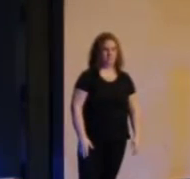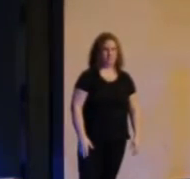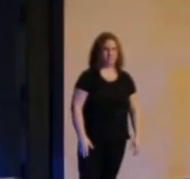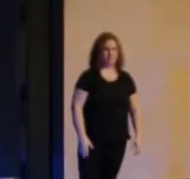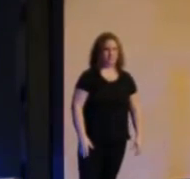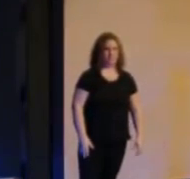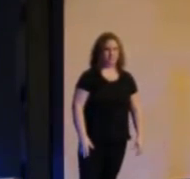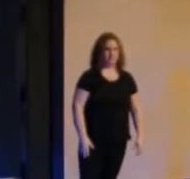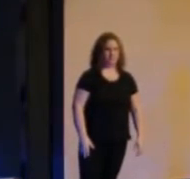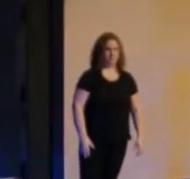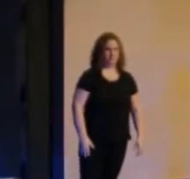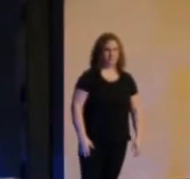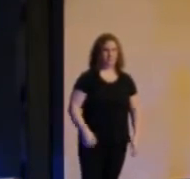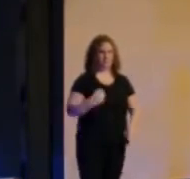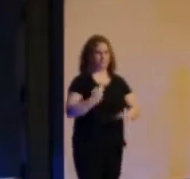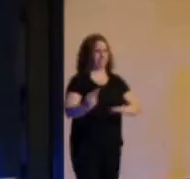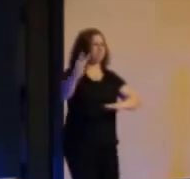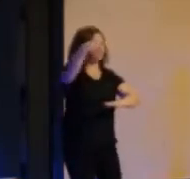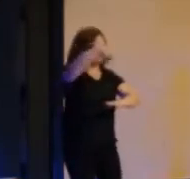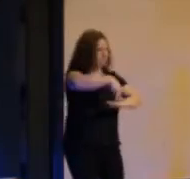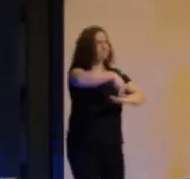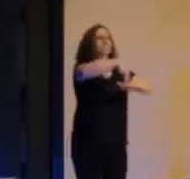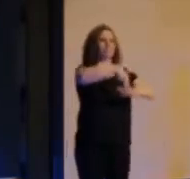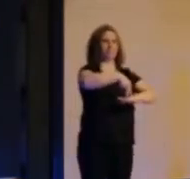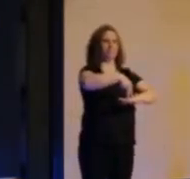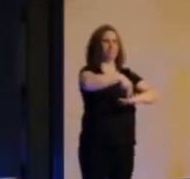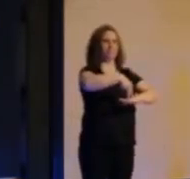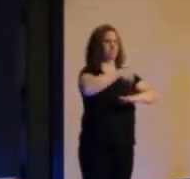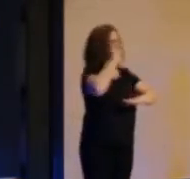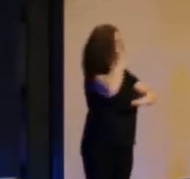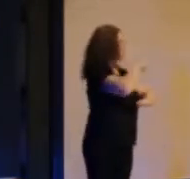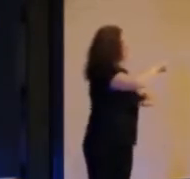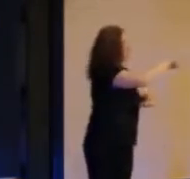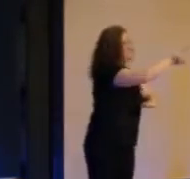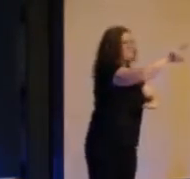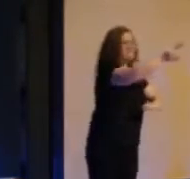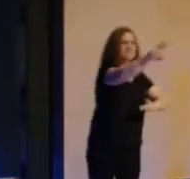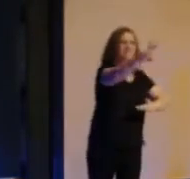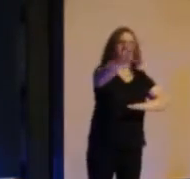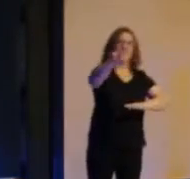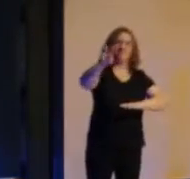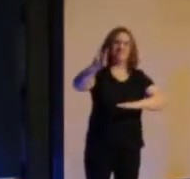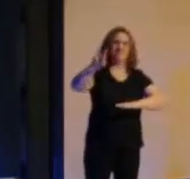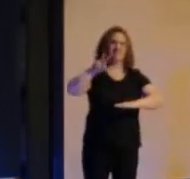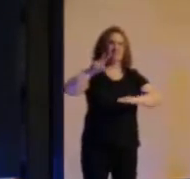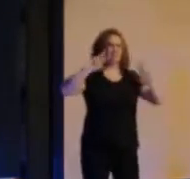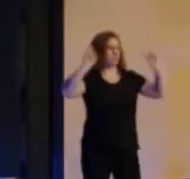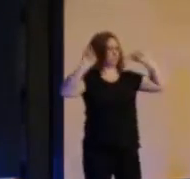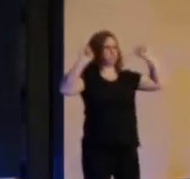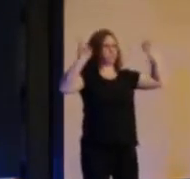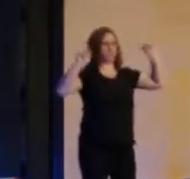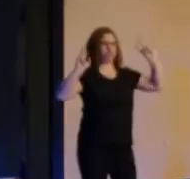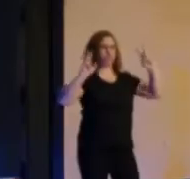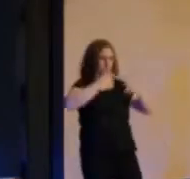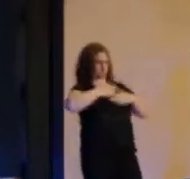Aprende a situar, a visualizar con pasos, a ubicar con